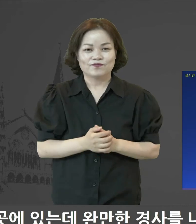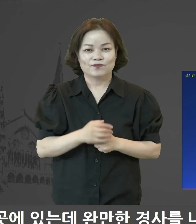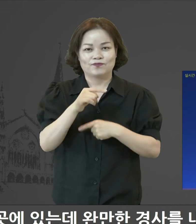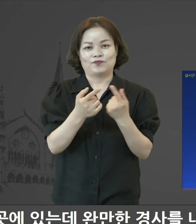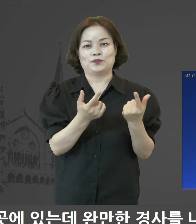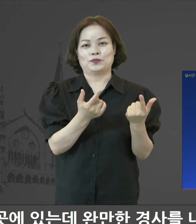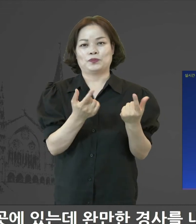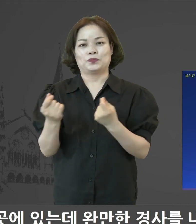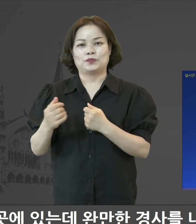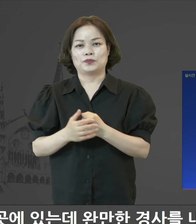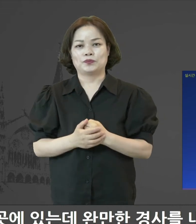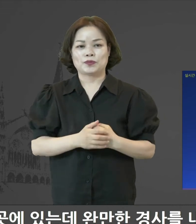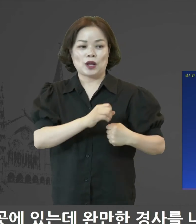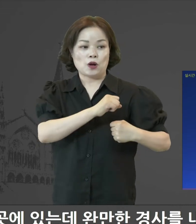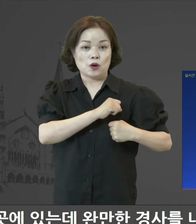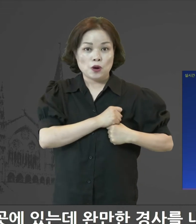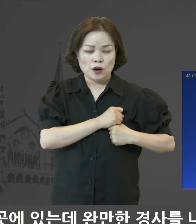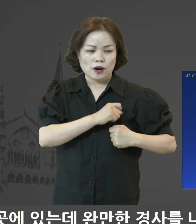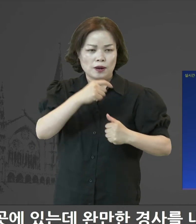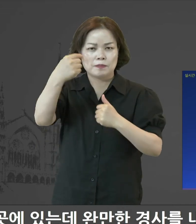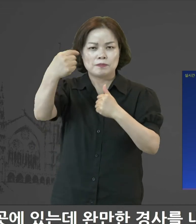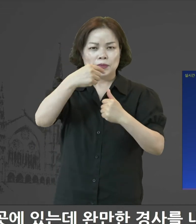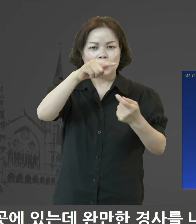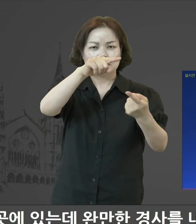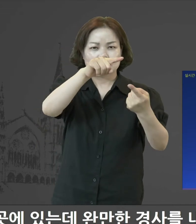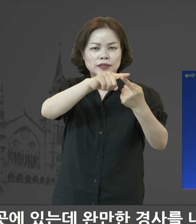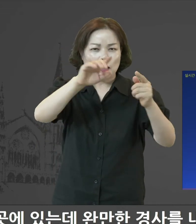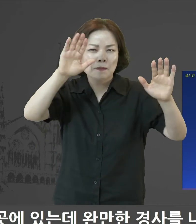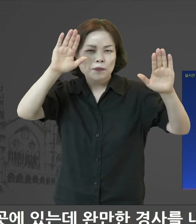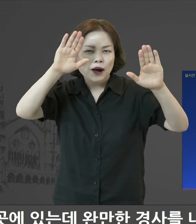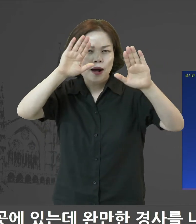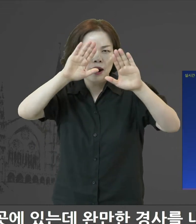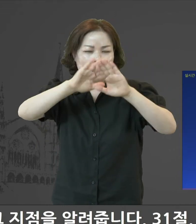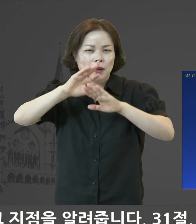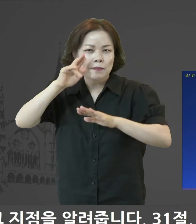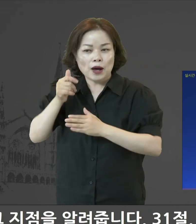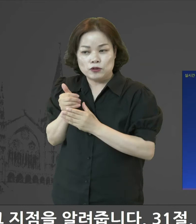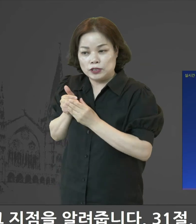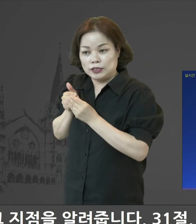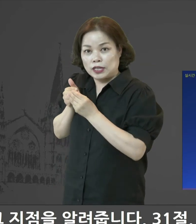시작. 보병이 명을 받은 대로 밤에 바울을 데리고